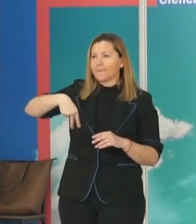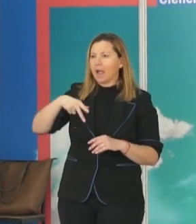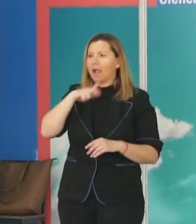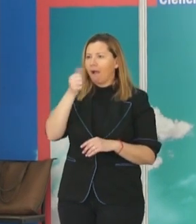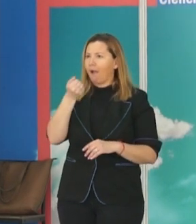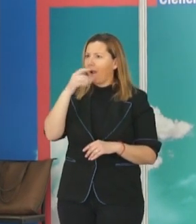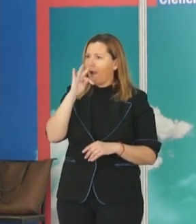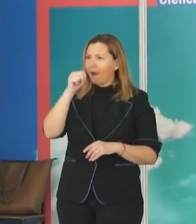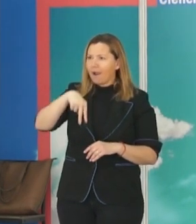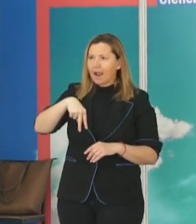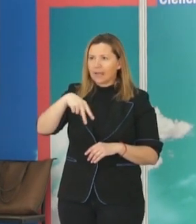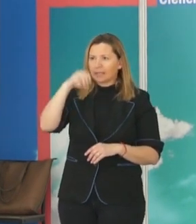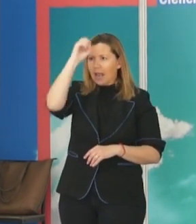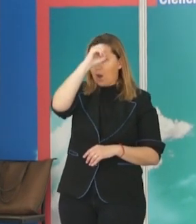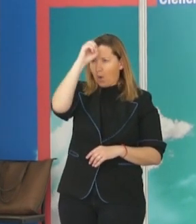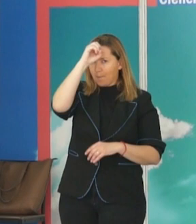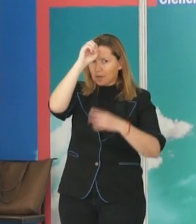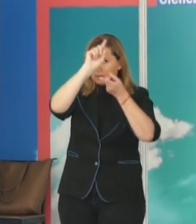Evidentemente,